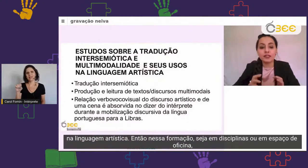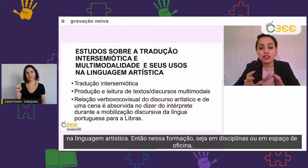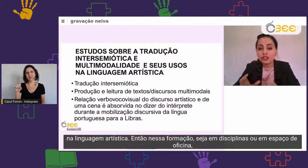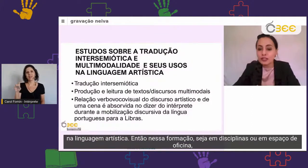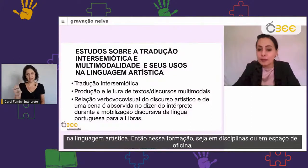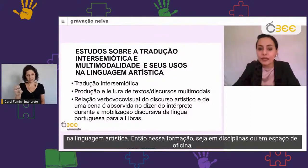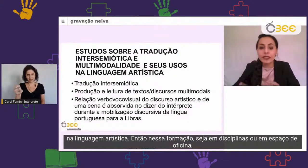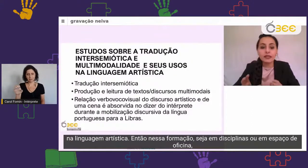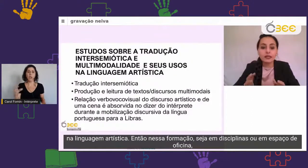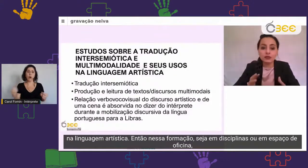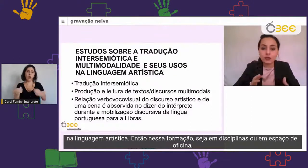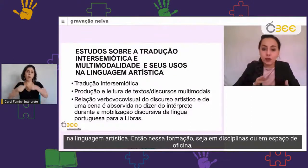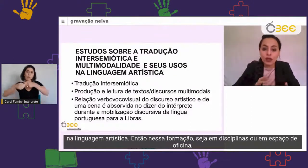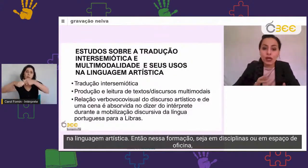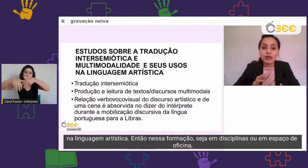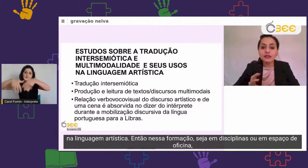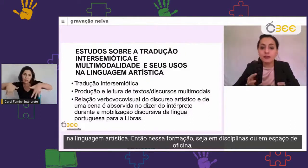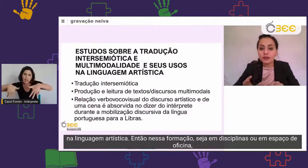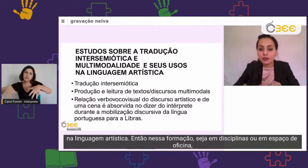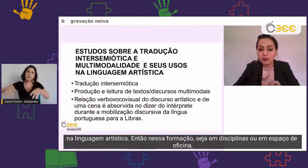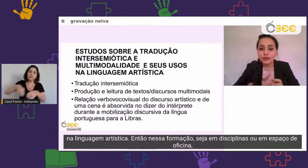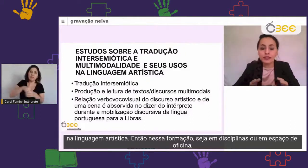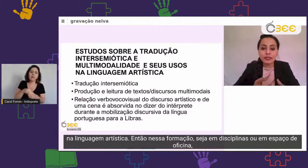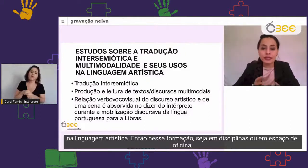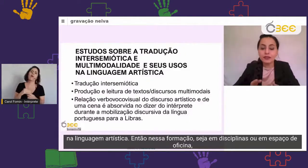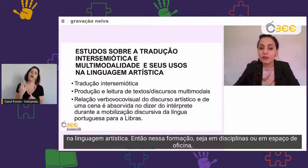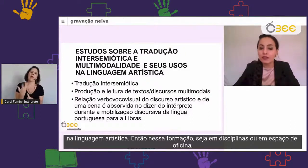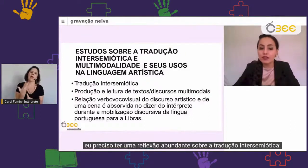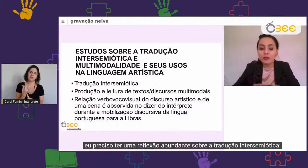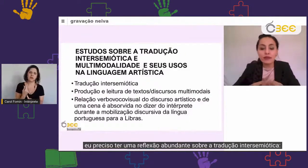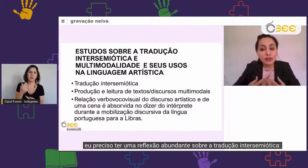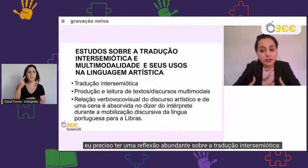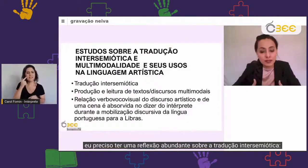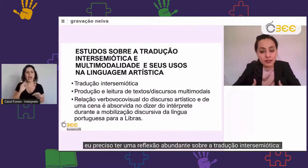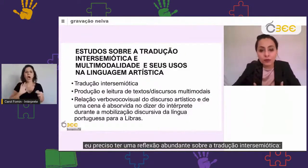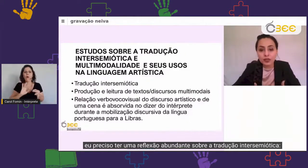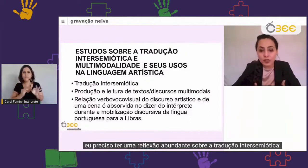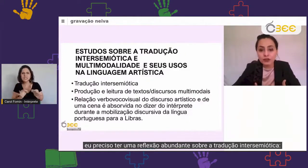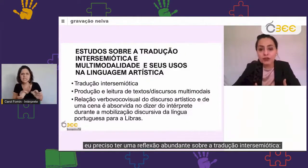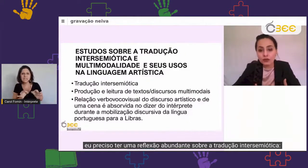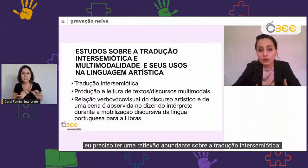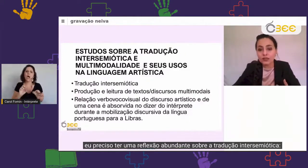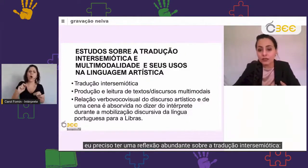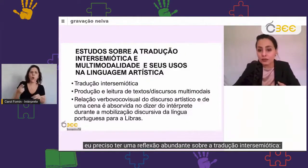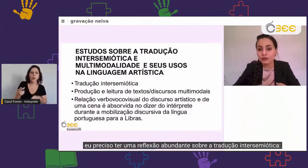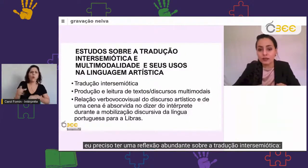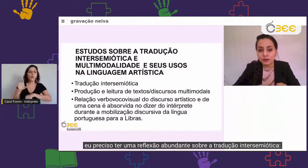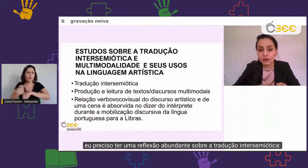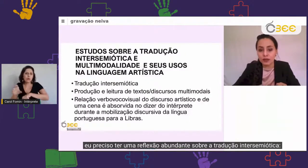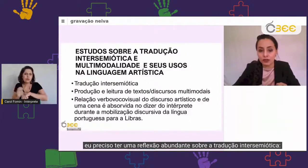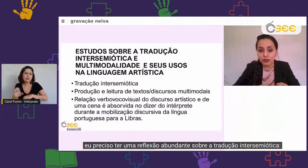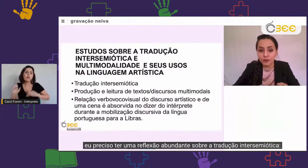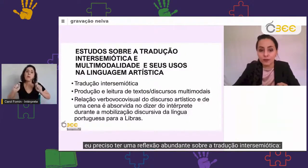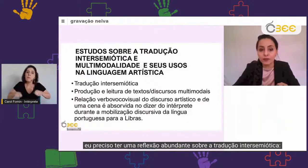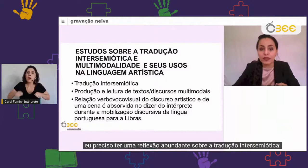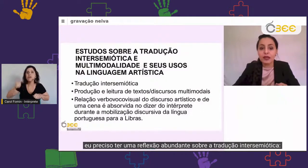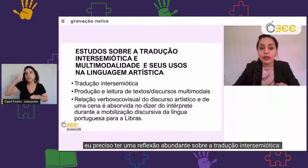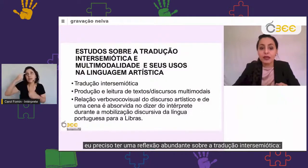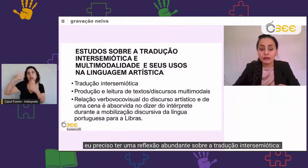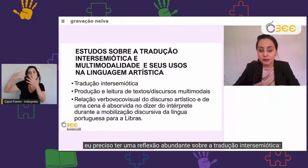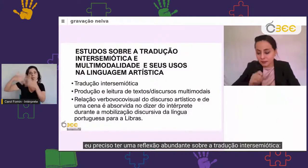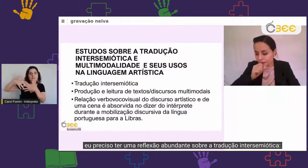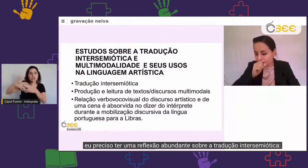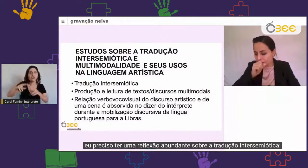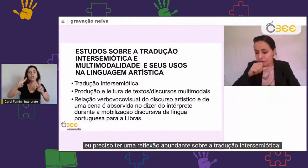formação, seja em disciplinas ou em espaços de oficinas, tá? Eu preciso ter uma reflexão abundante sobre a tradução intersemiótica,